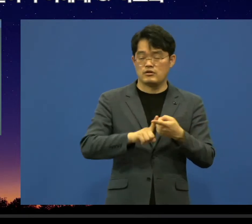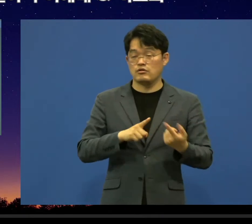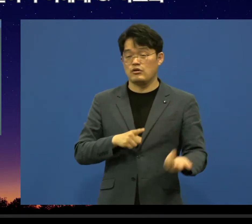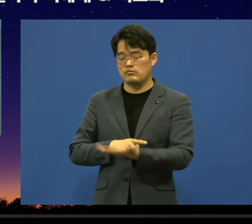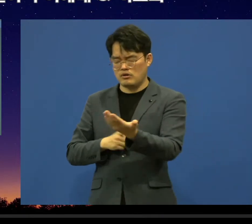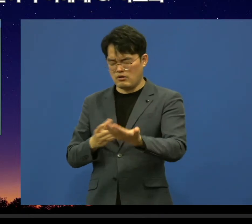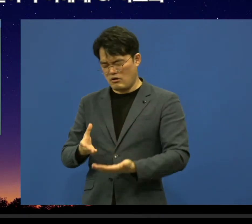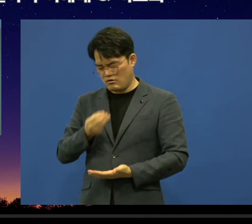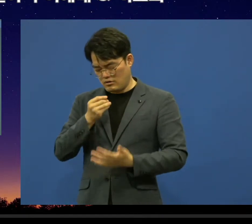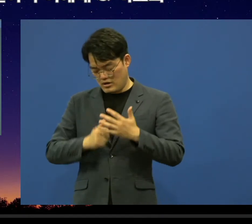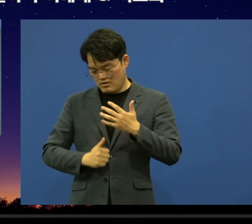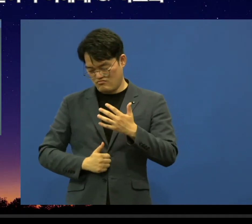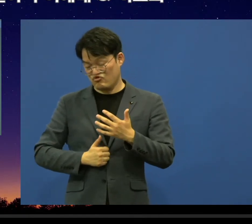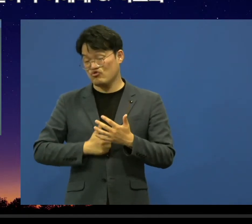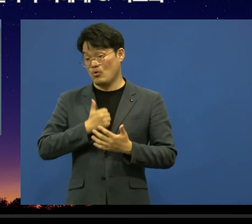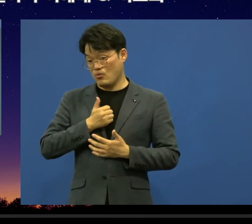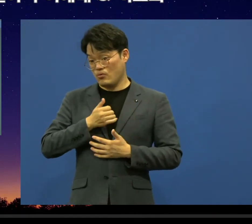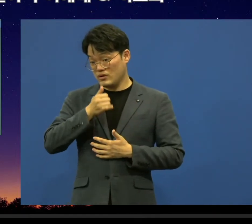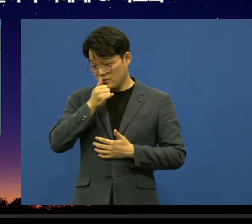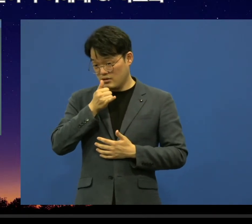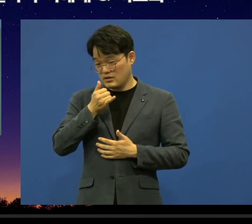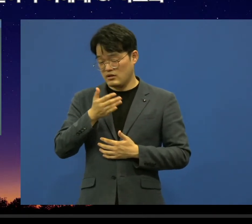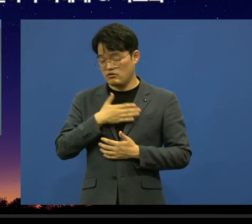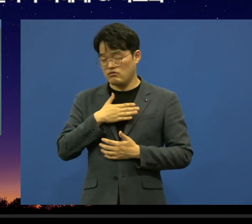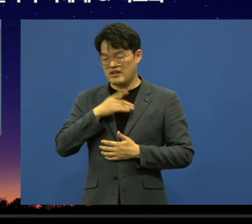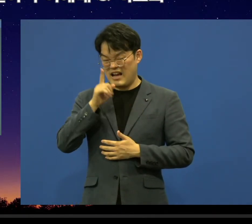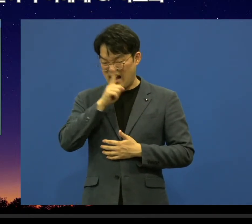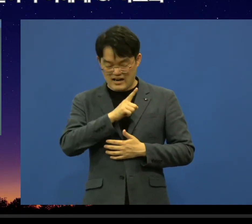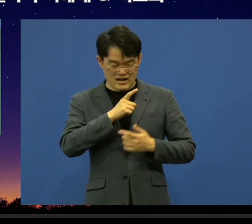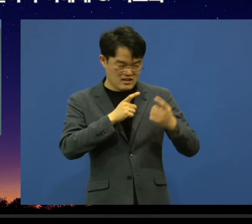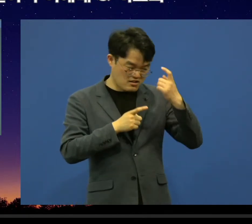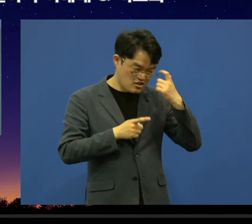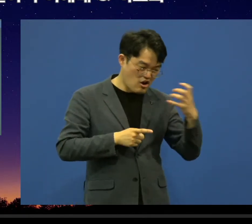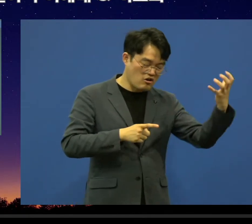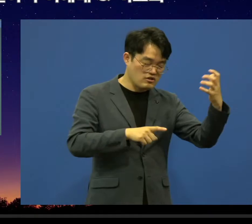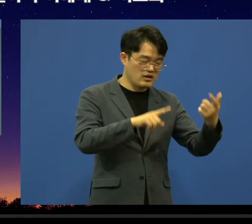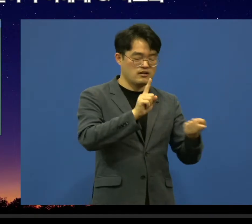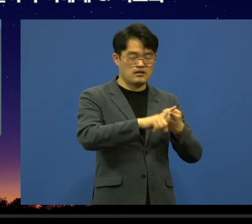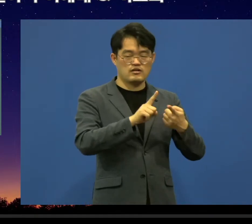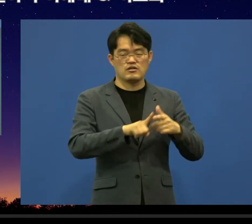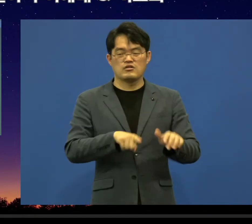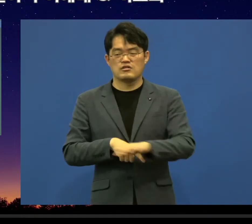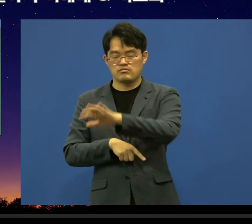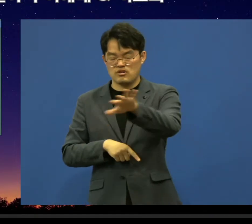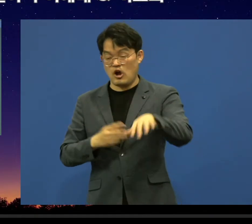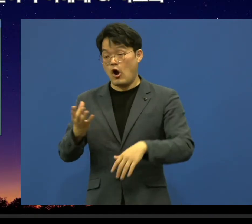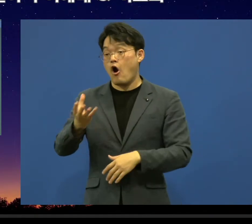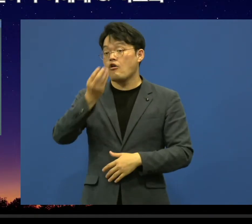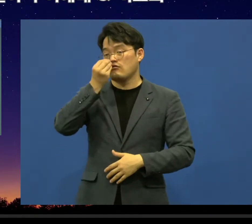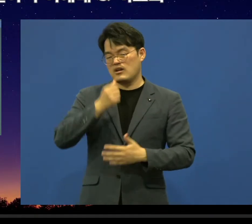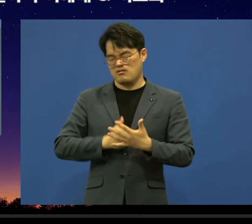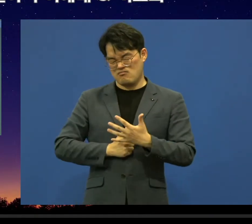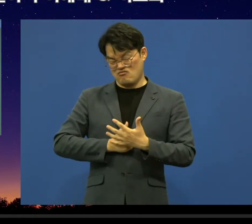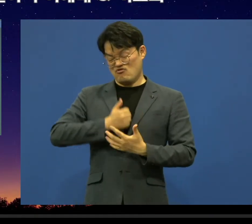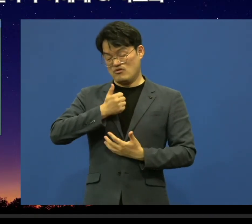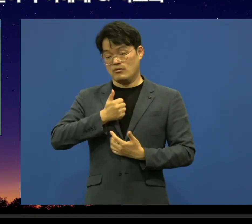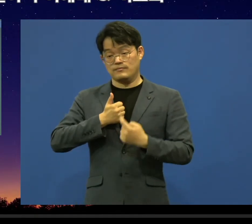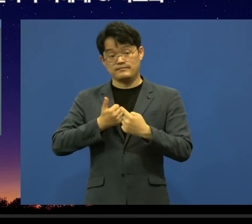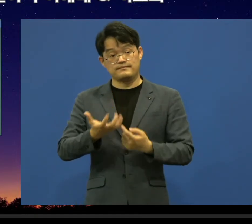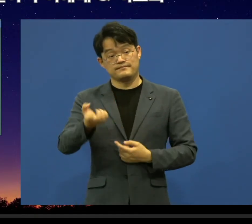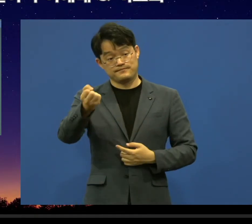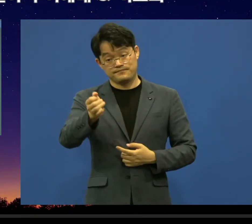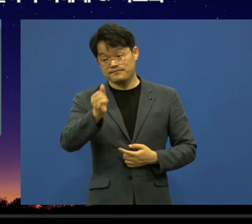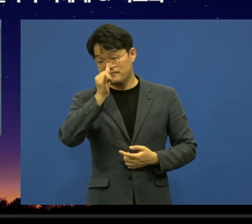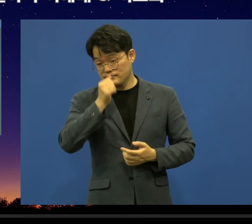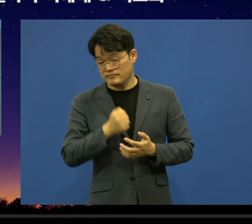일으키는 악한 영들에 대해 여러분 분노하고 있어요? 코로나를 통과하면서 예배드리기 어려운